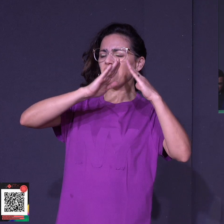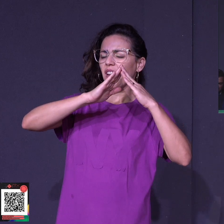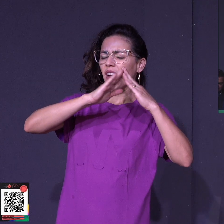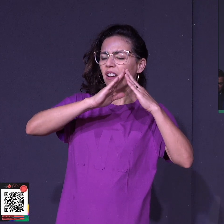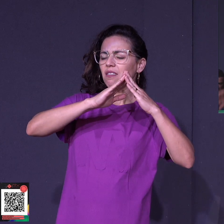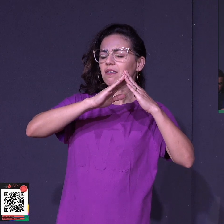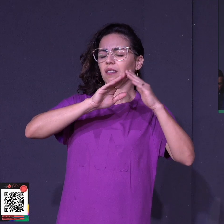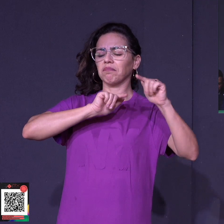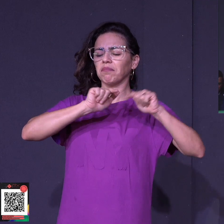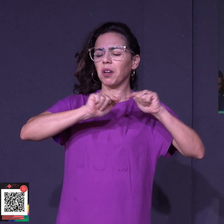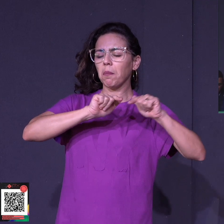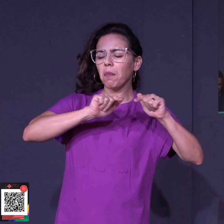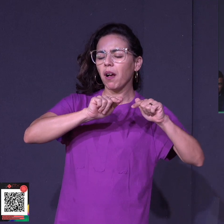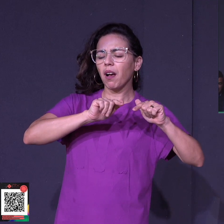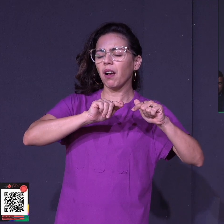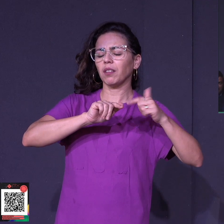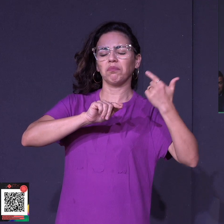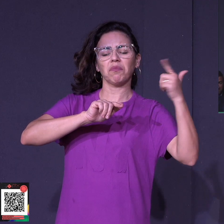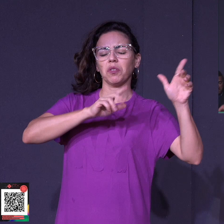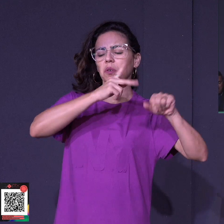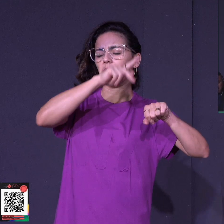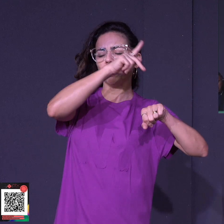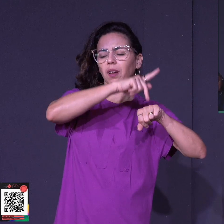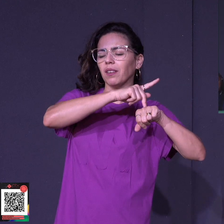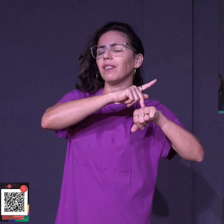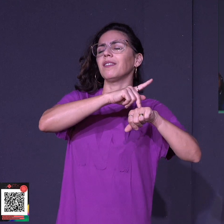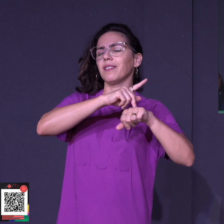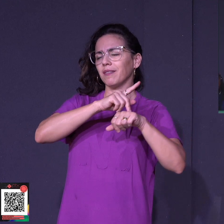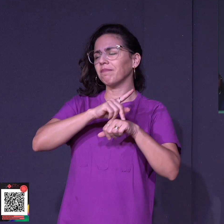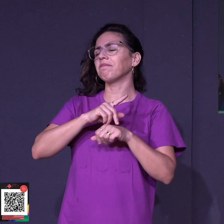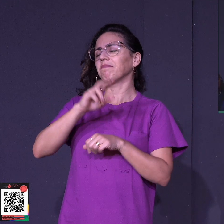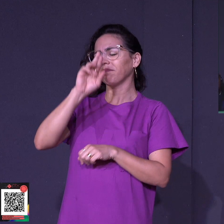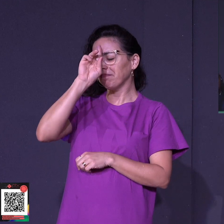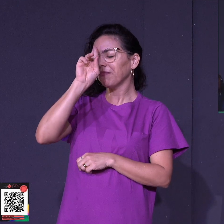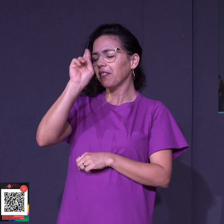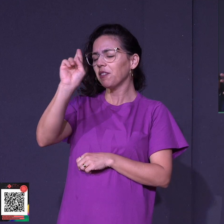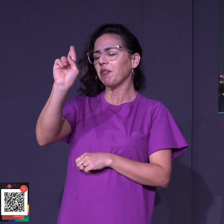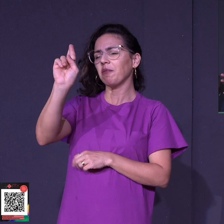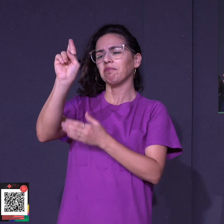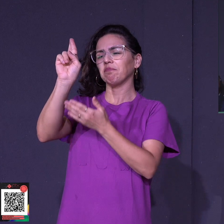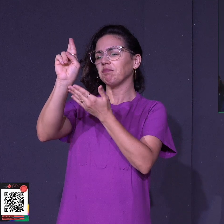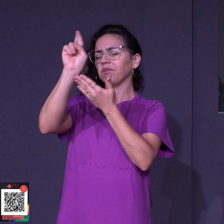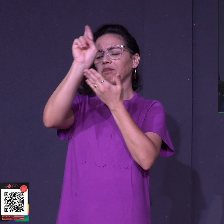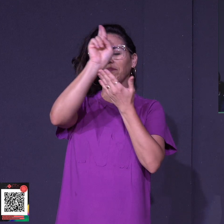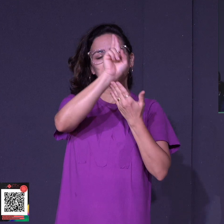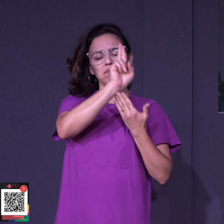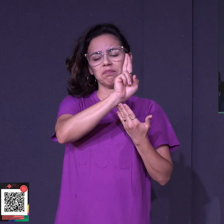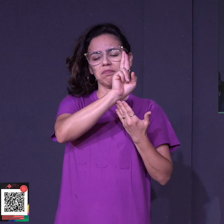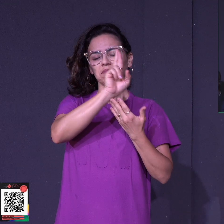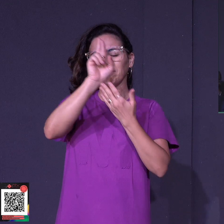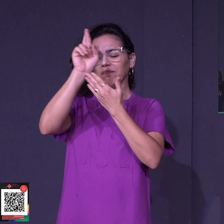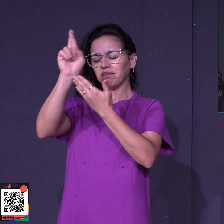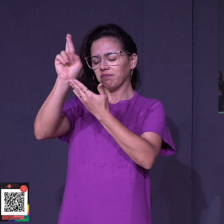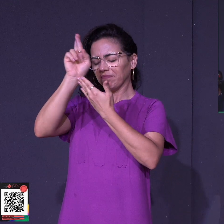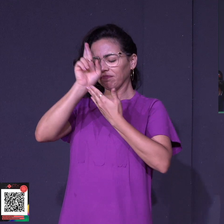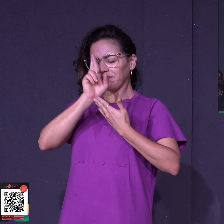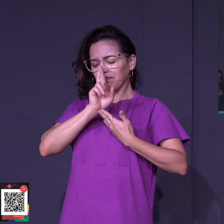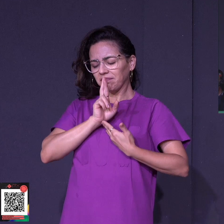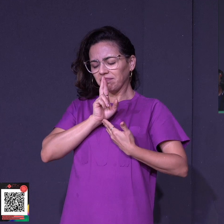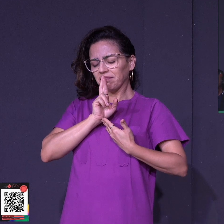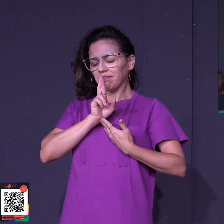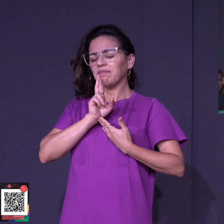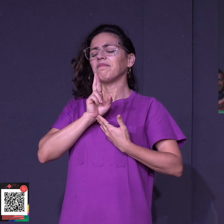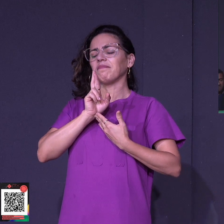em outro país. Deus, em nome de Jesus, tu és o Deus de perto, tu és o Deus de longe. O teu Espírito se move